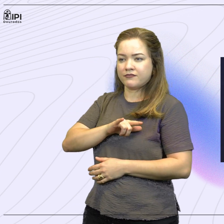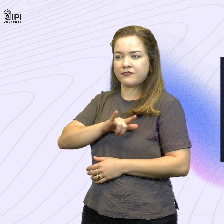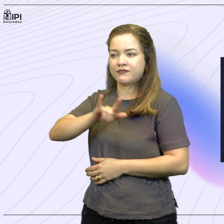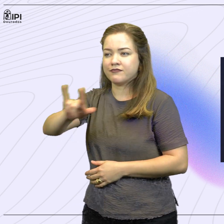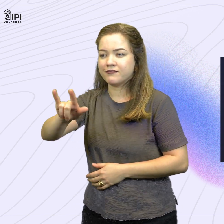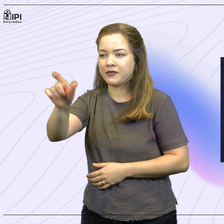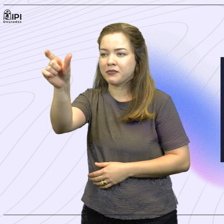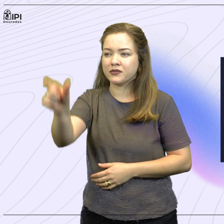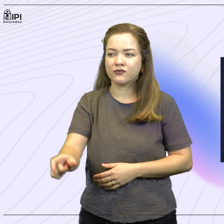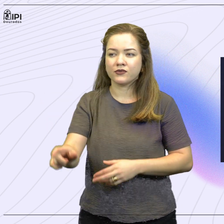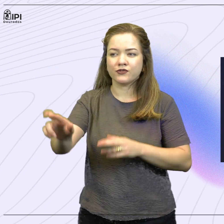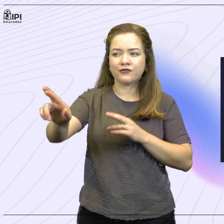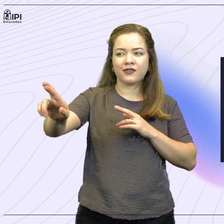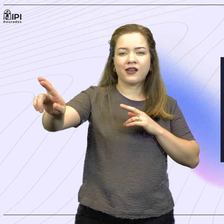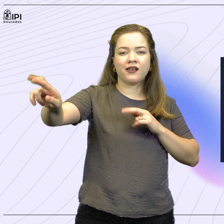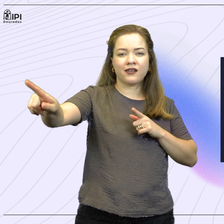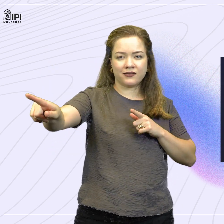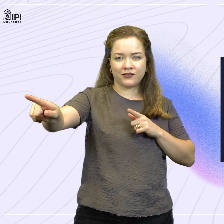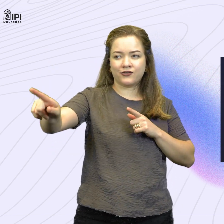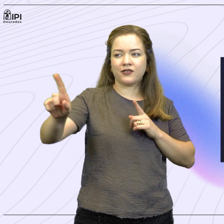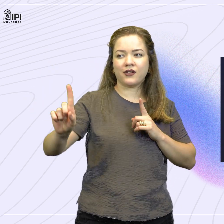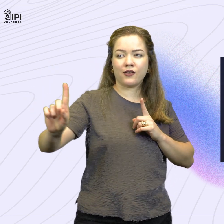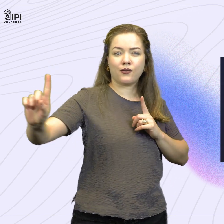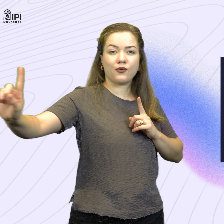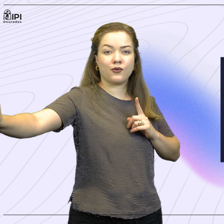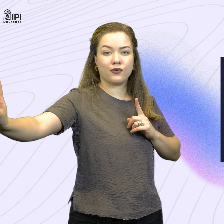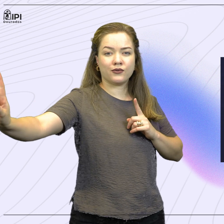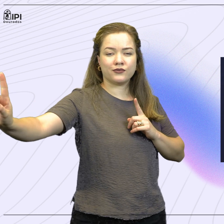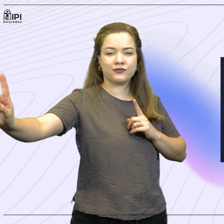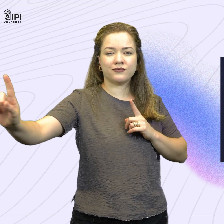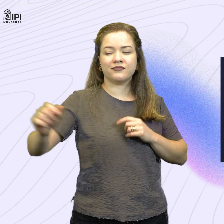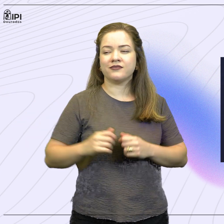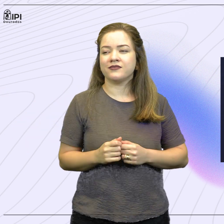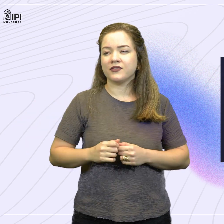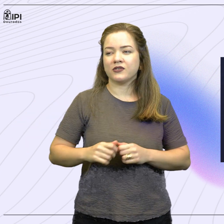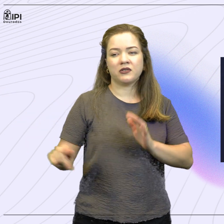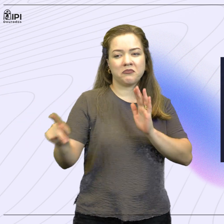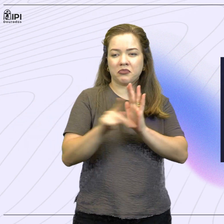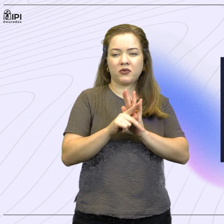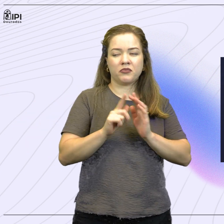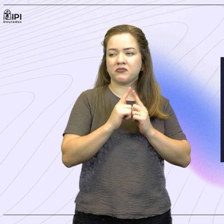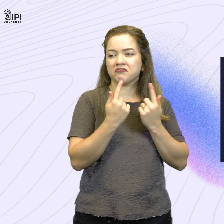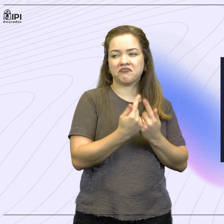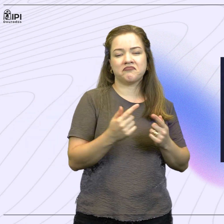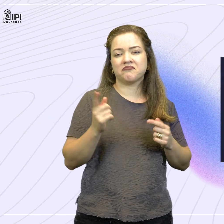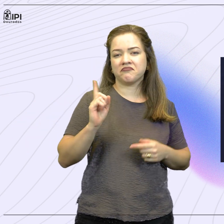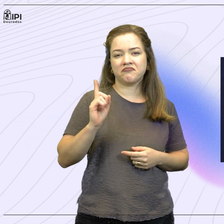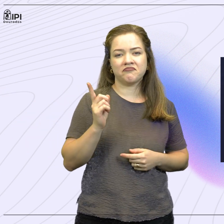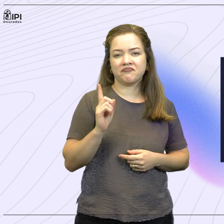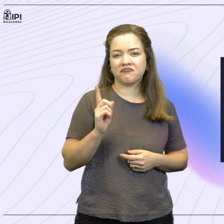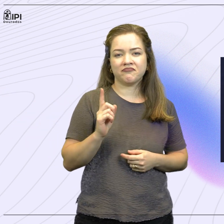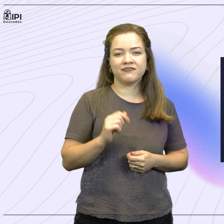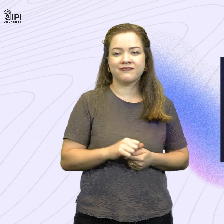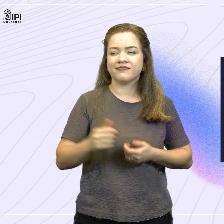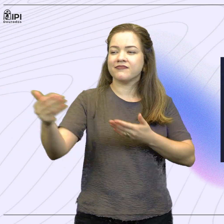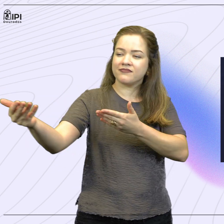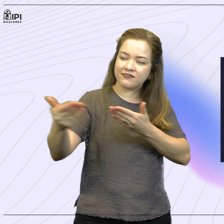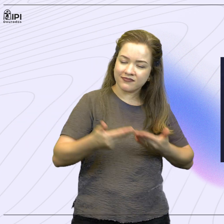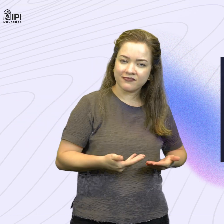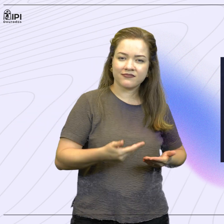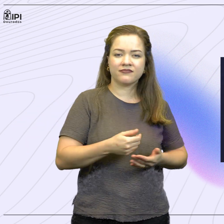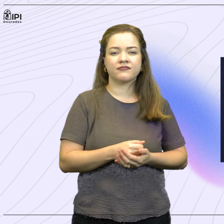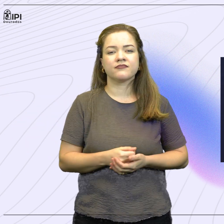é distante, aquele que acolhe, aquele que não pertence ao seu grupo. Então a igreja, um povo